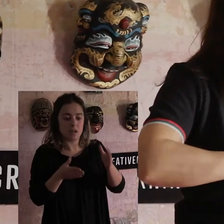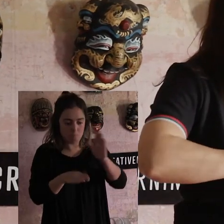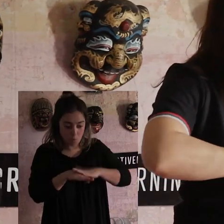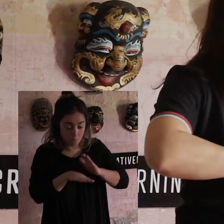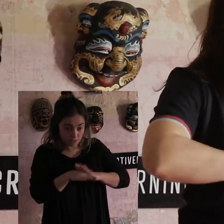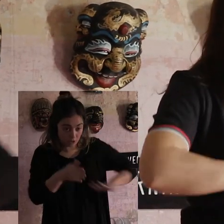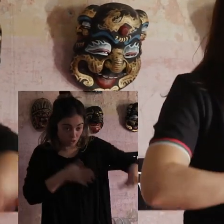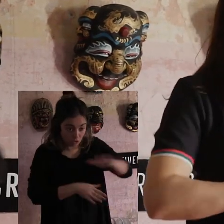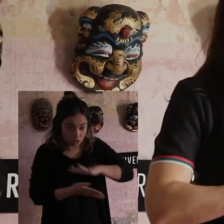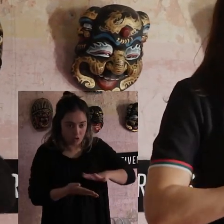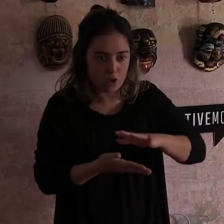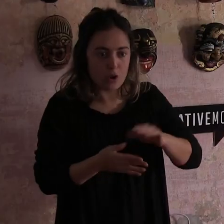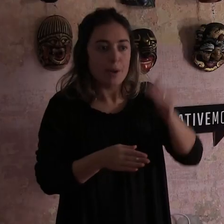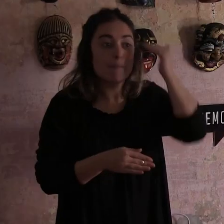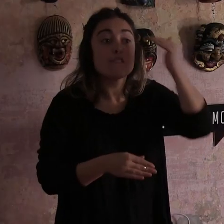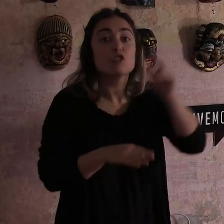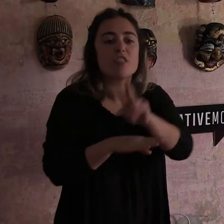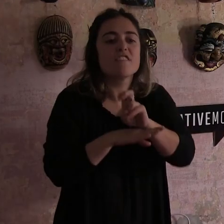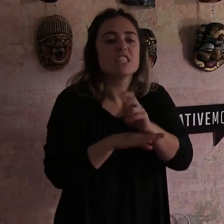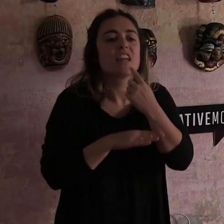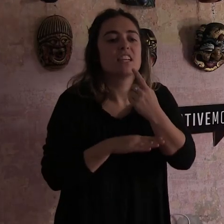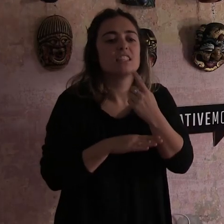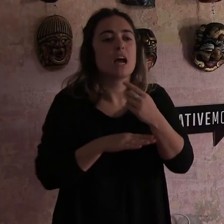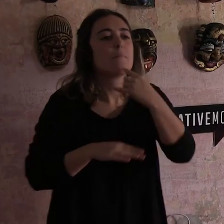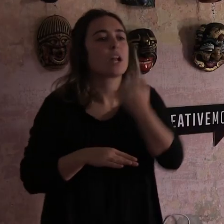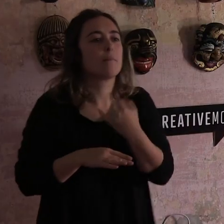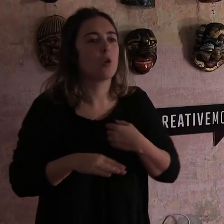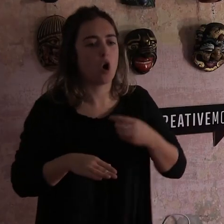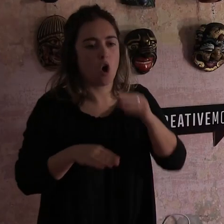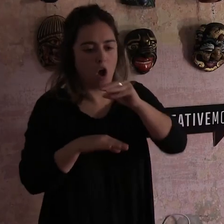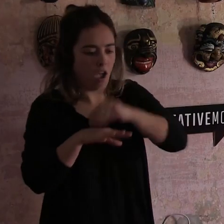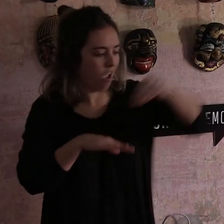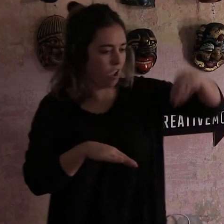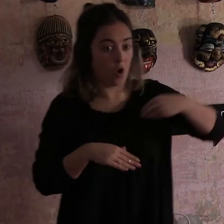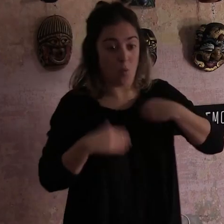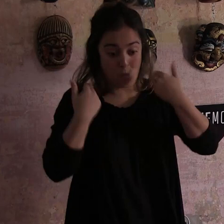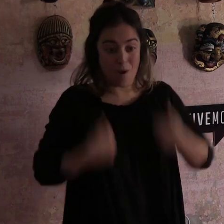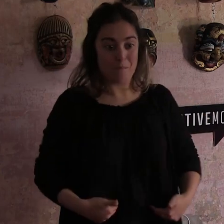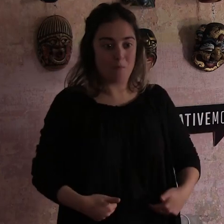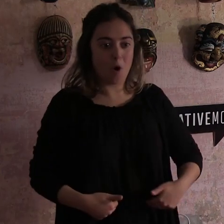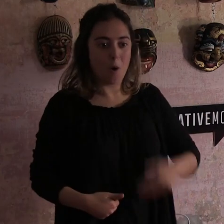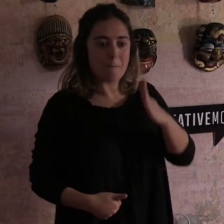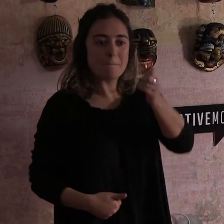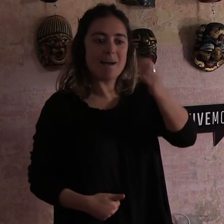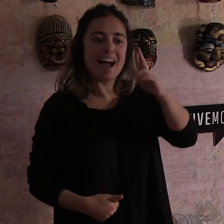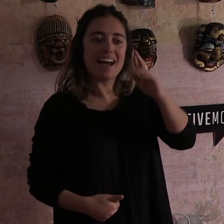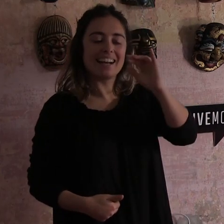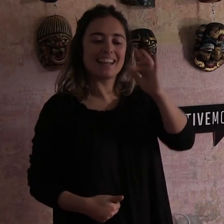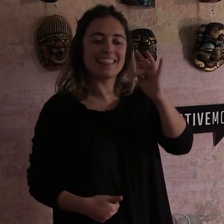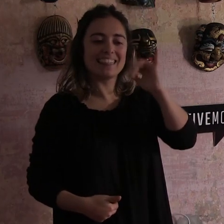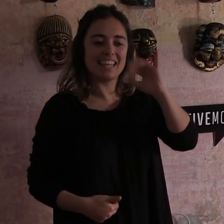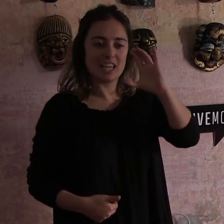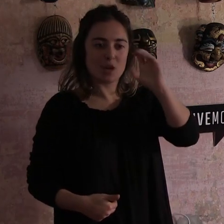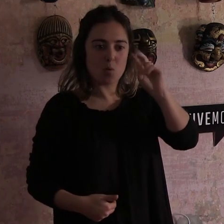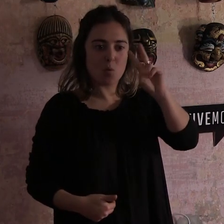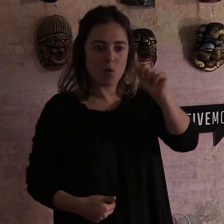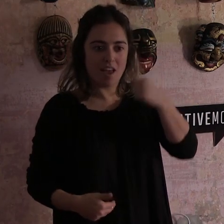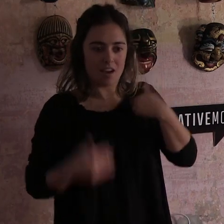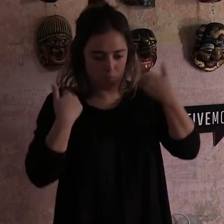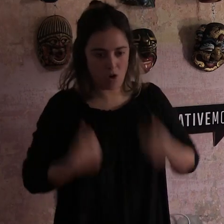bueno, si hay una partícula acá, párate ahí. Entonces también lo hacíamos de manera corporal ya. Entonces